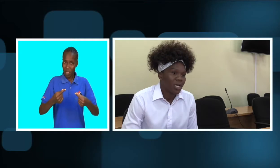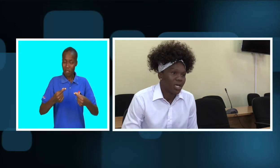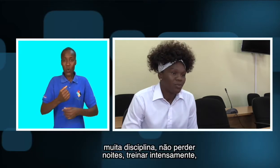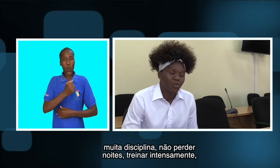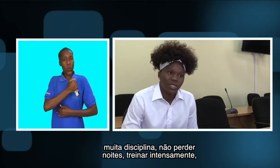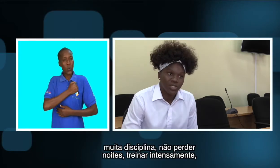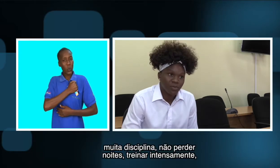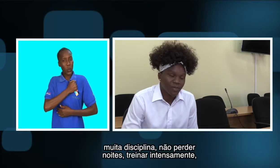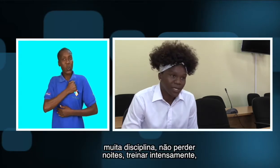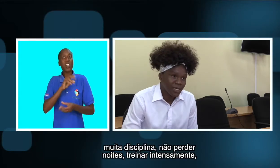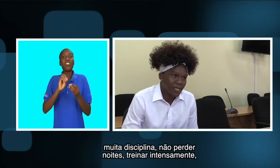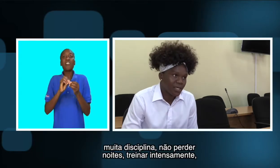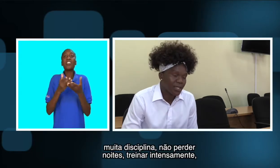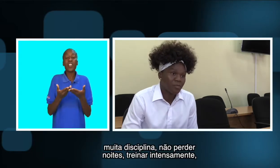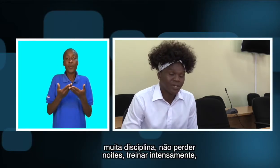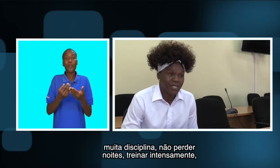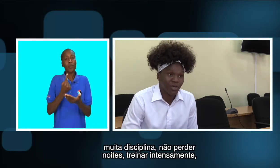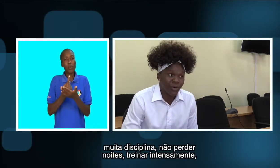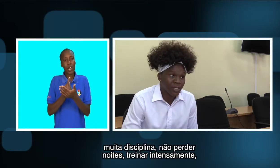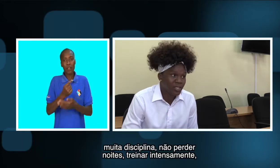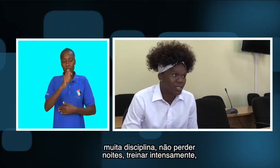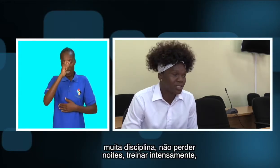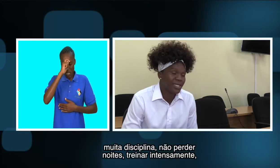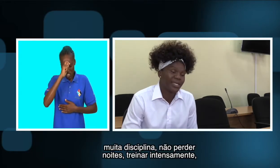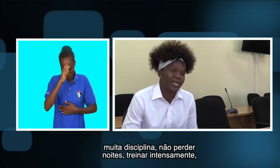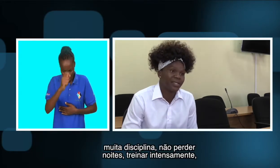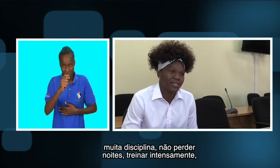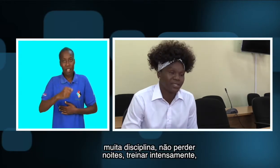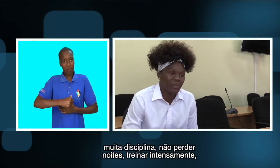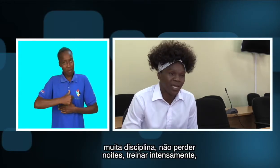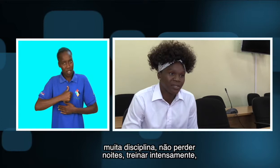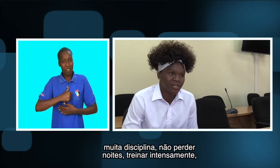Muita disciplina, não perder noites, treinar intensamente,